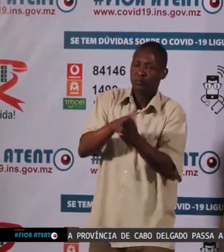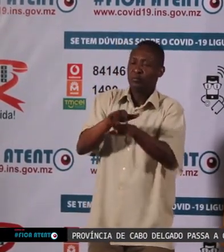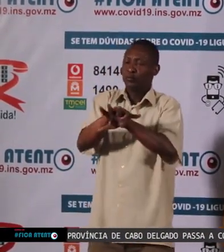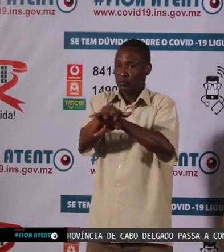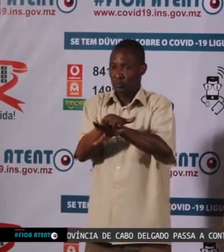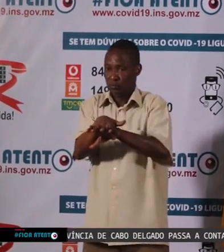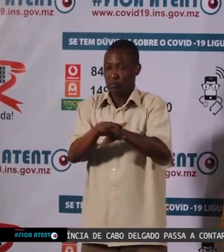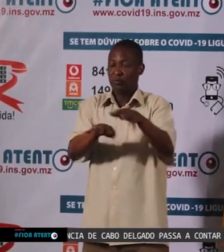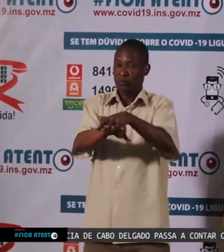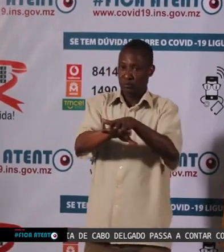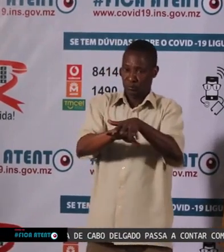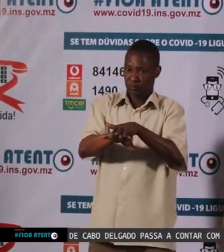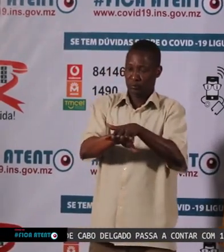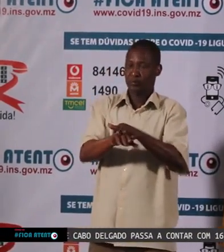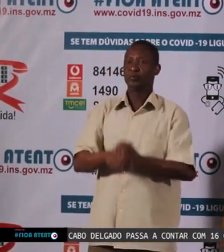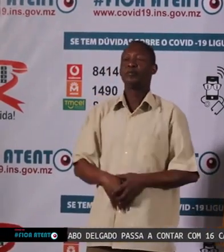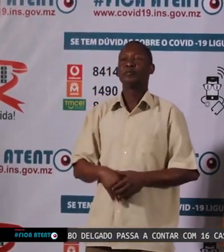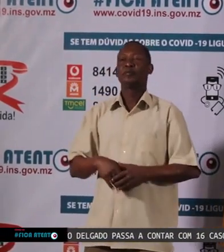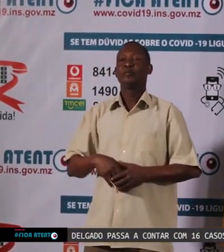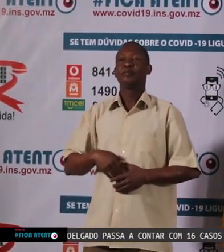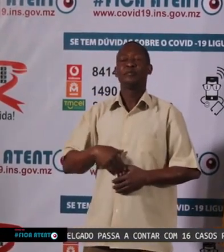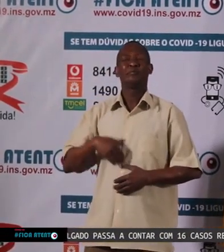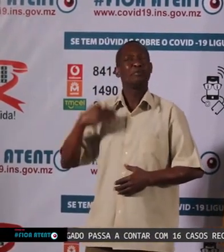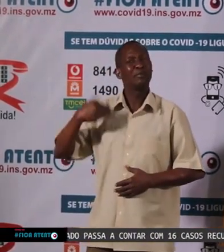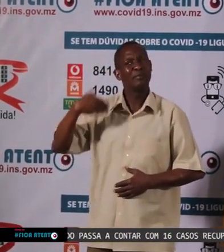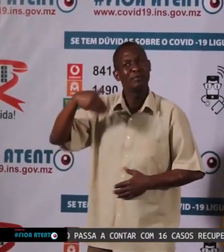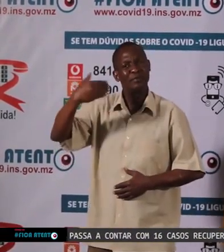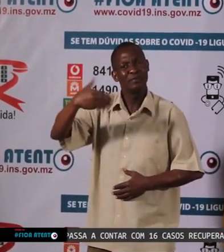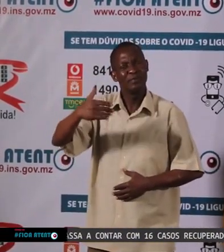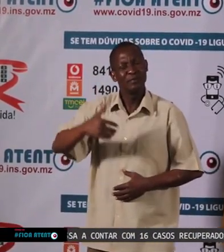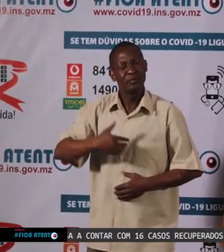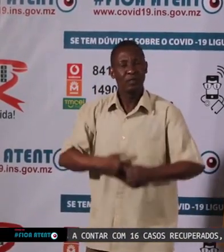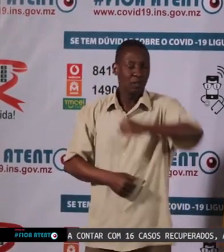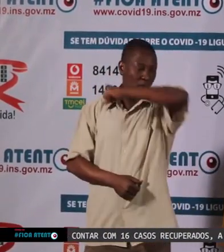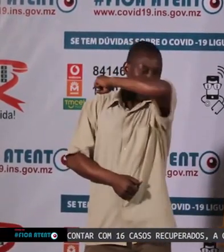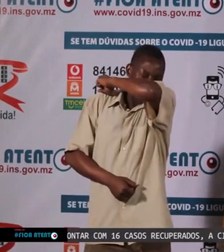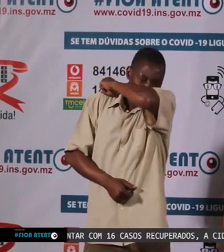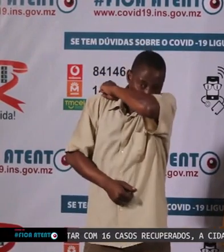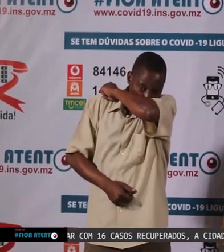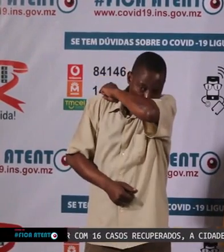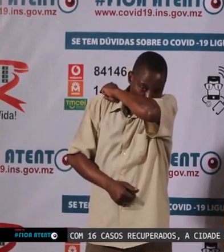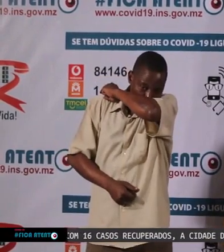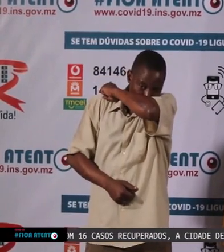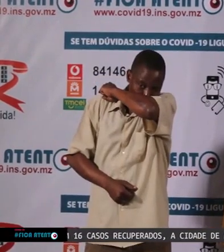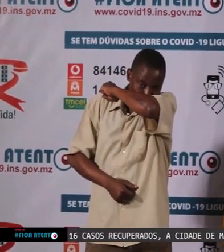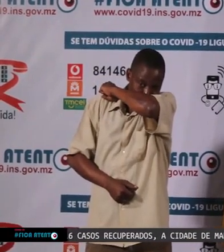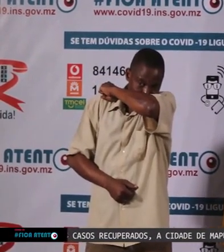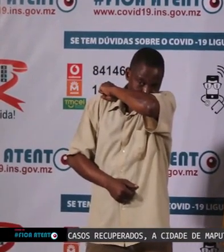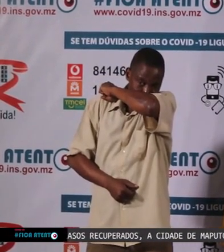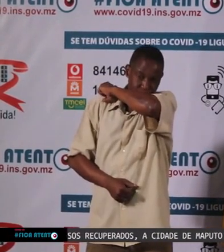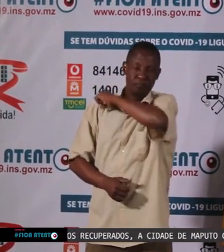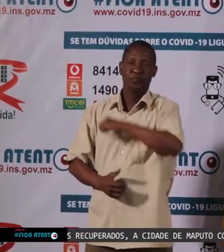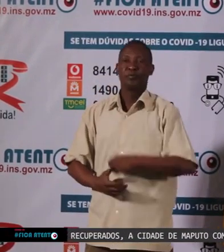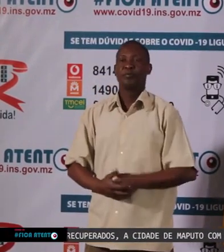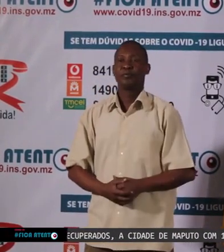álcool. Sempre que tossir ou expirar, utilizar quase sempre a etiqueta